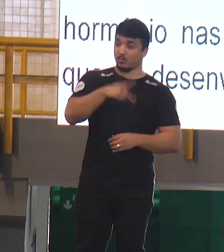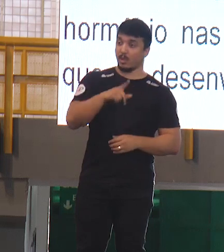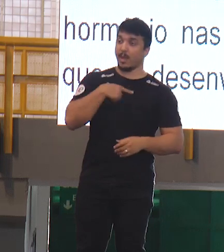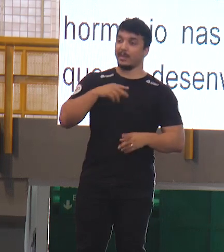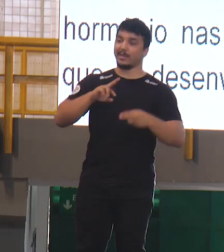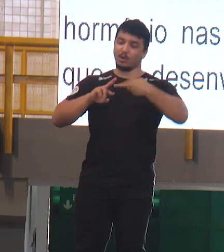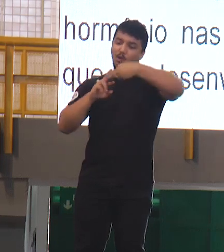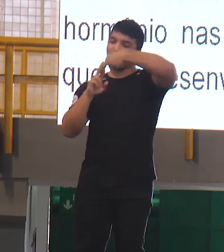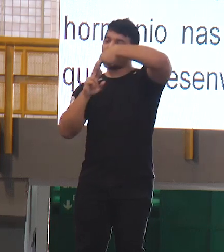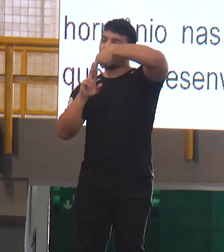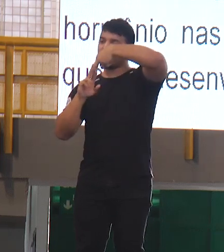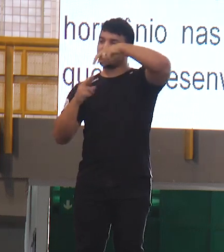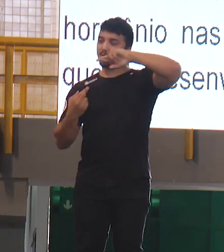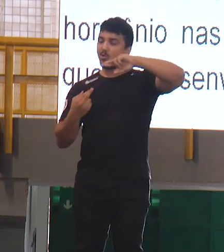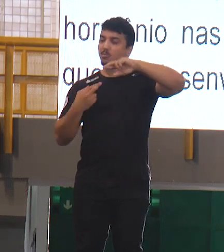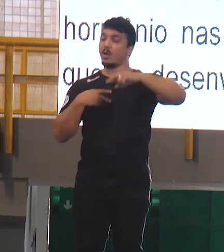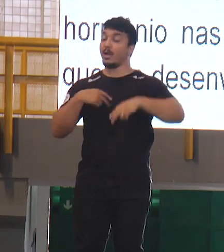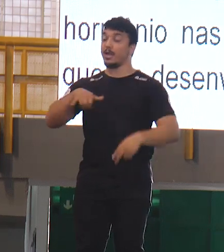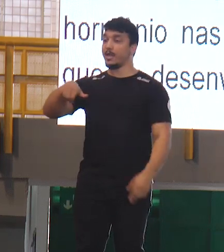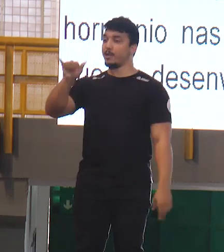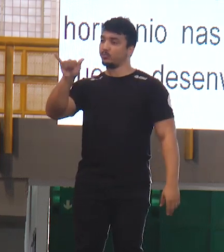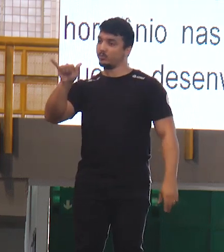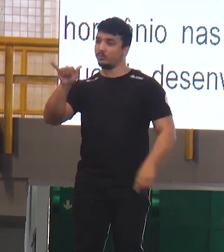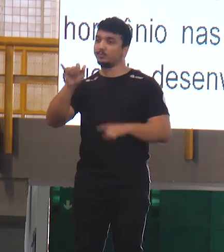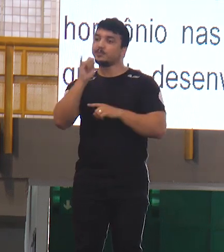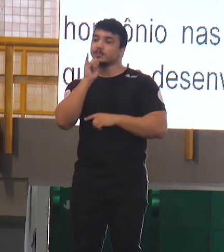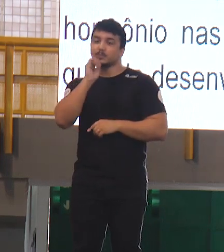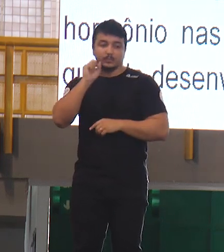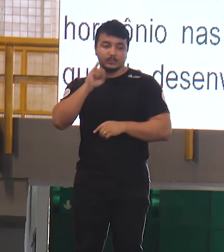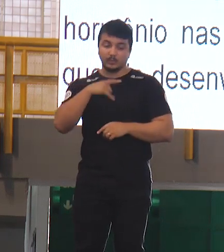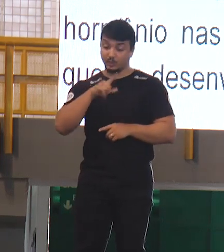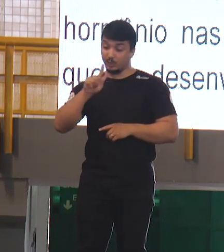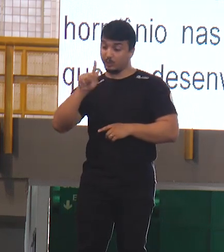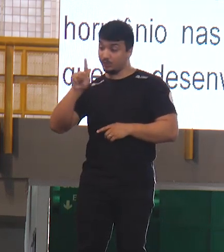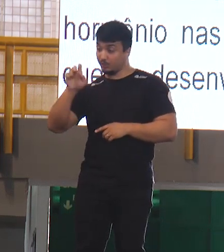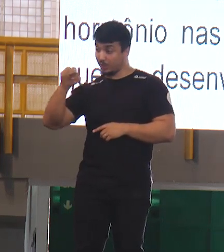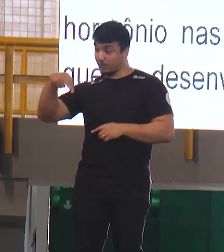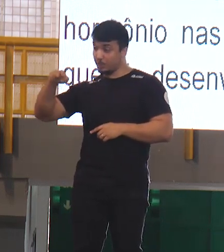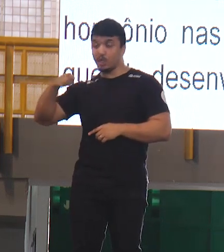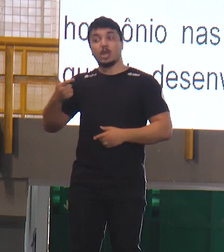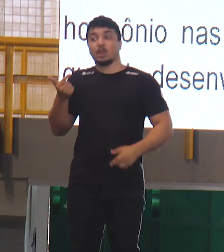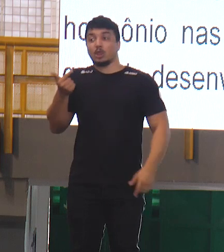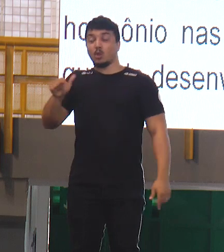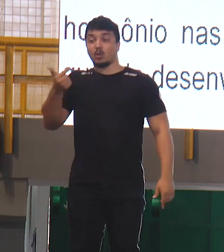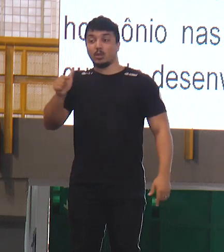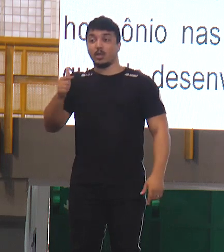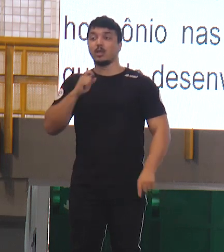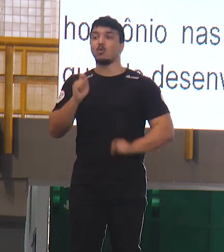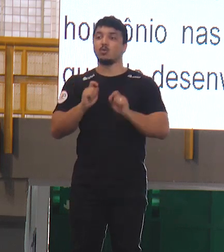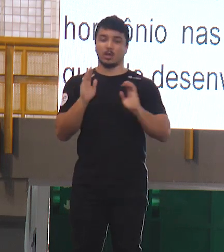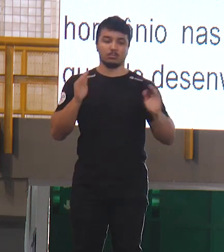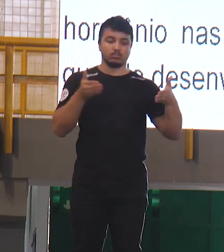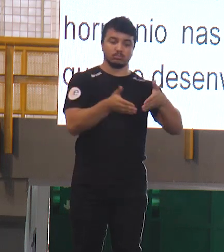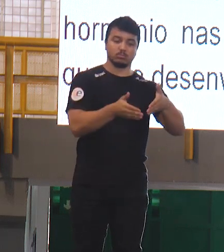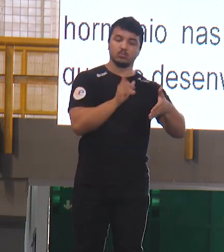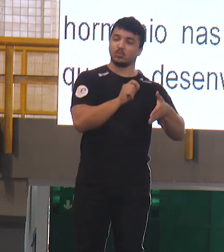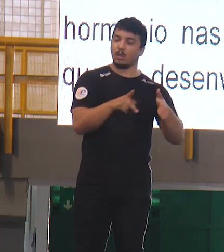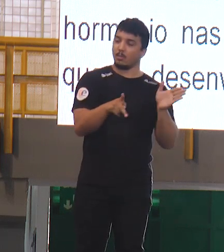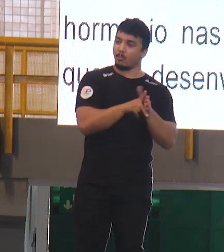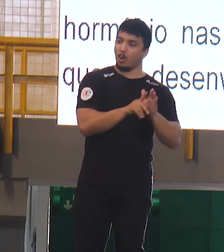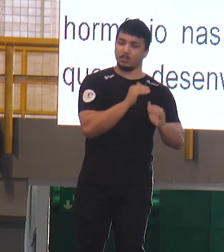Y. Tipo, se esse gene não estiver presente, a tendência é que a genitália externa